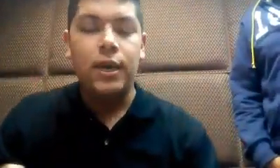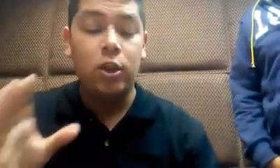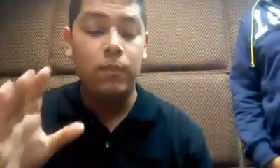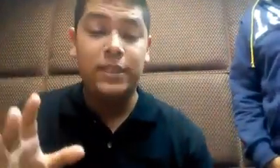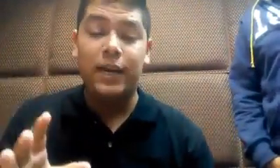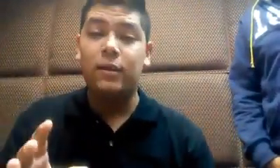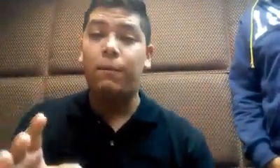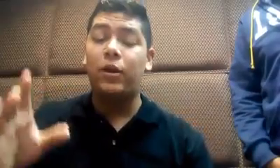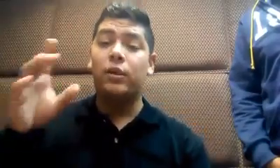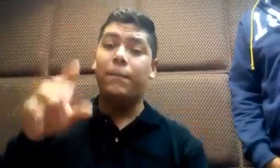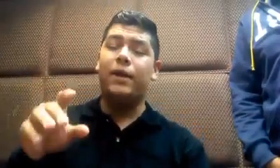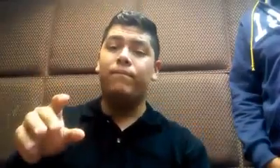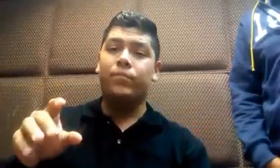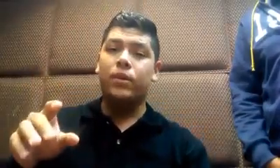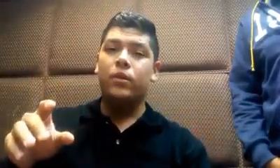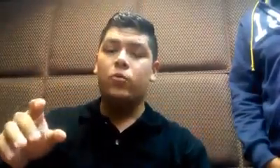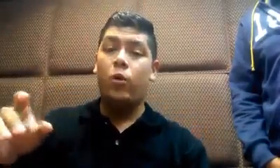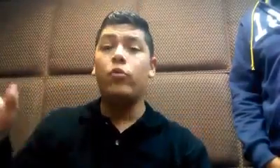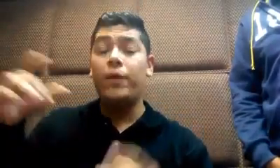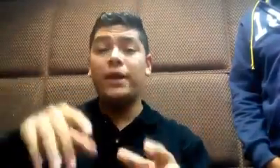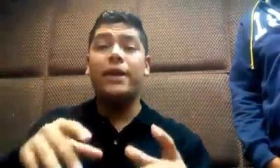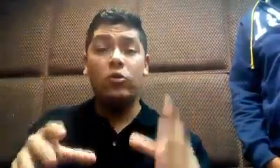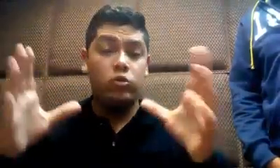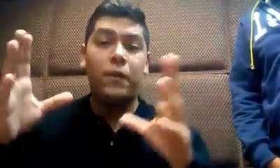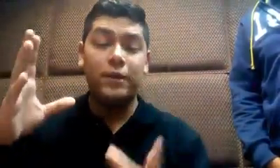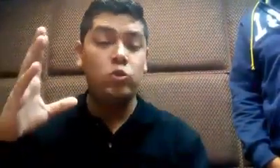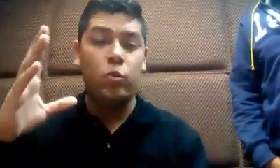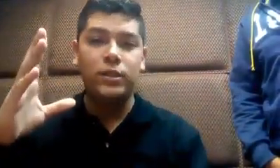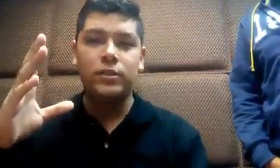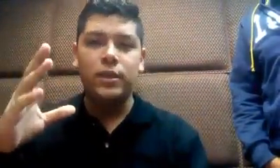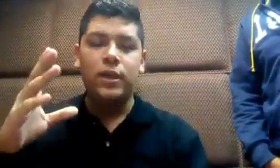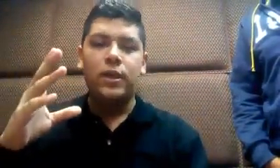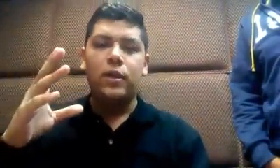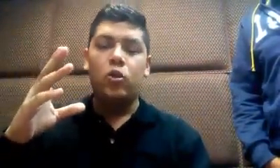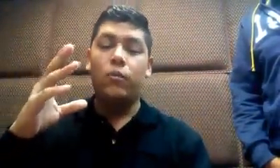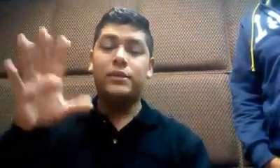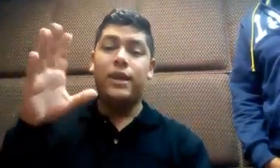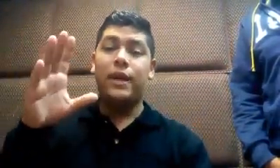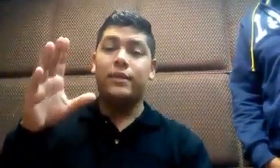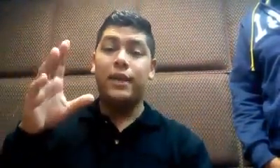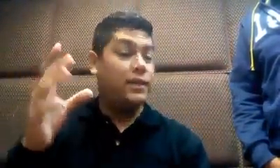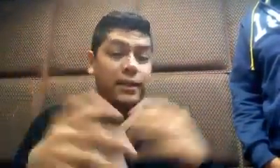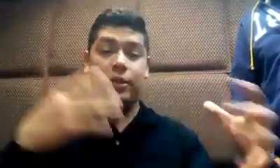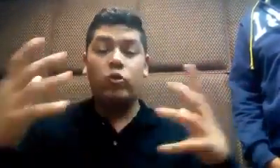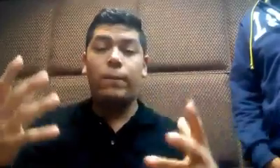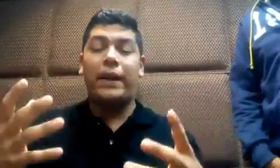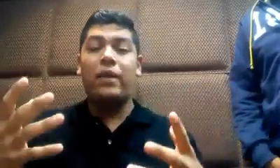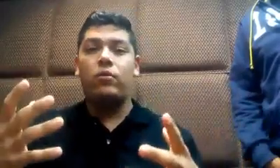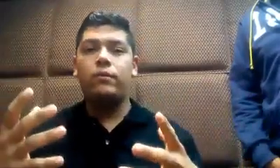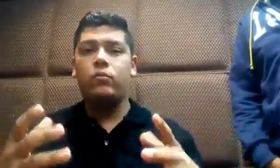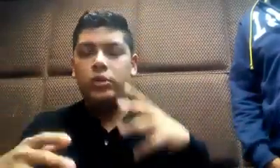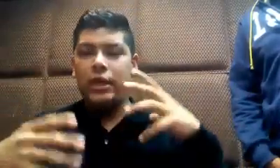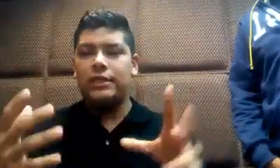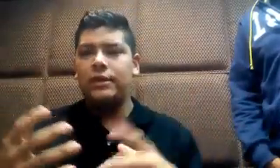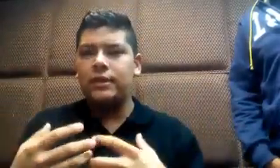lo más cagante. Pero también, cuando viene lleno y todavía te subes, lo más cagante es que te toque parado. Mucha de la gente,